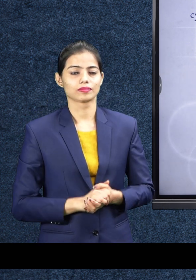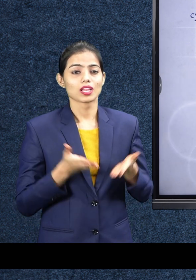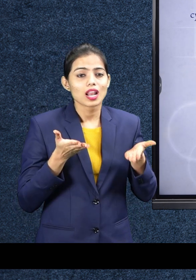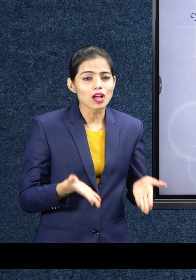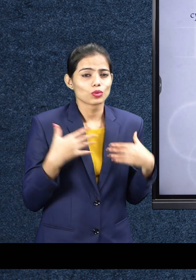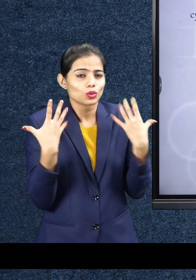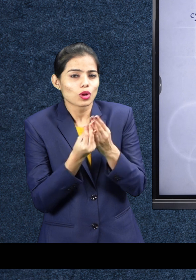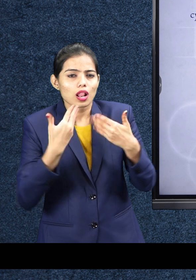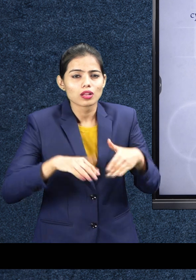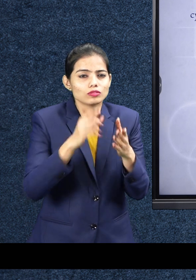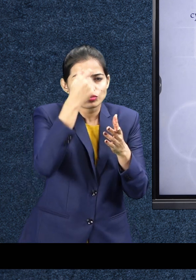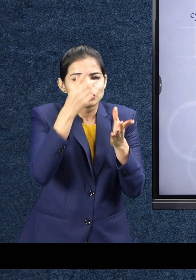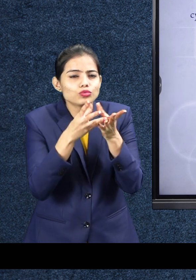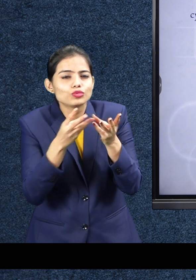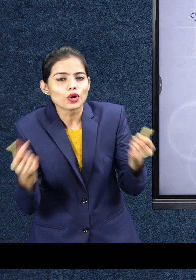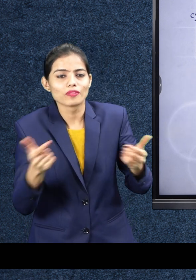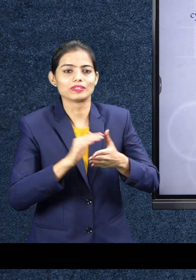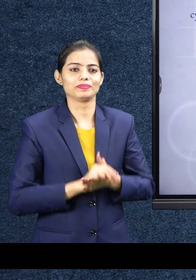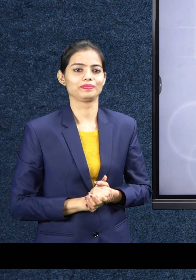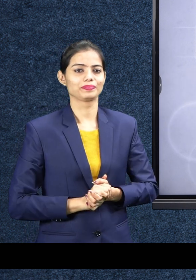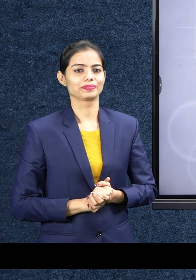ఇప్పుడు మరొక సమస్యని పరిష్కరిద్దాం.